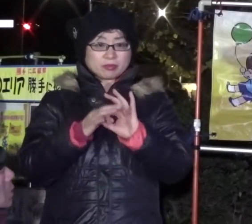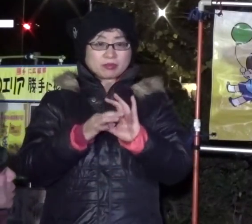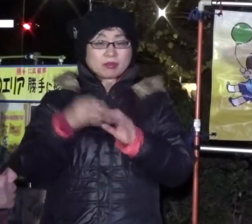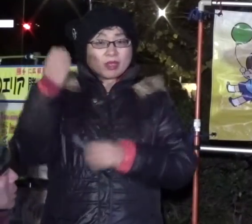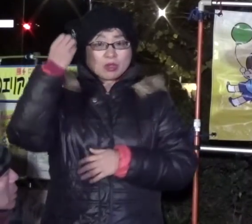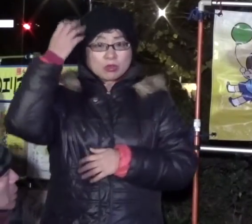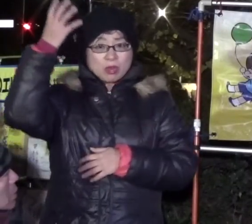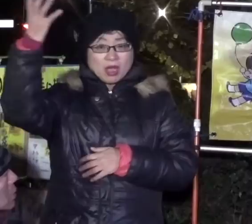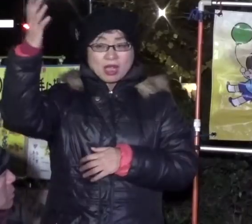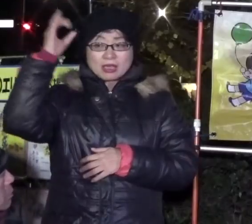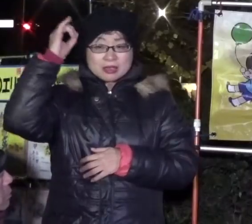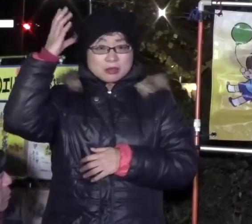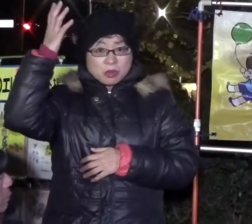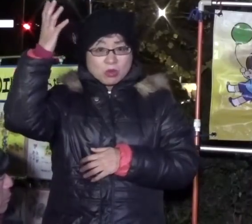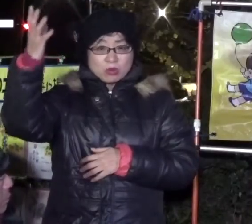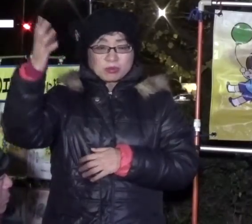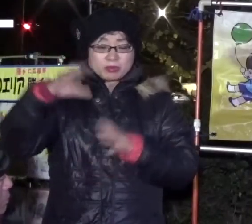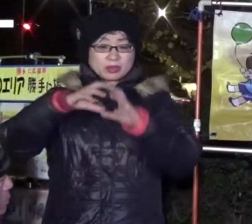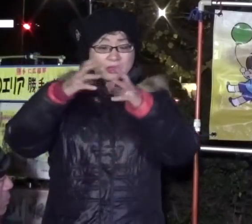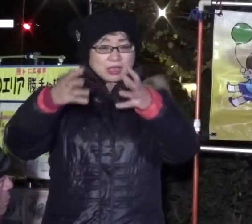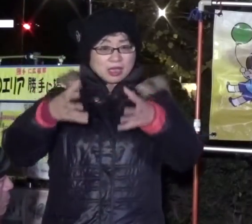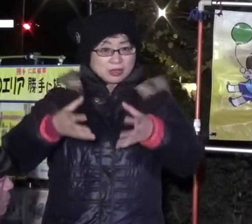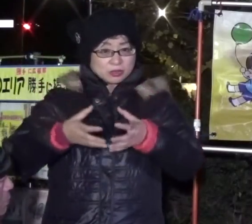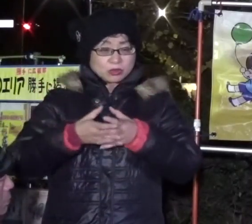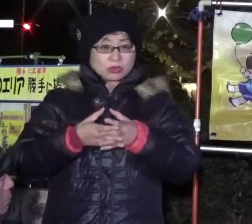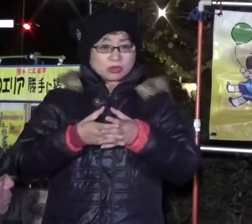や希望、世界中から